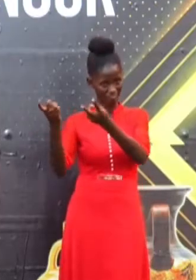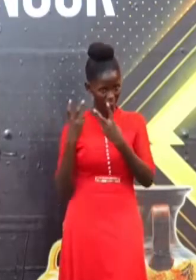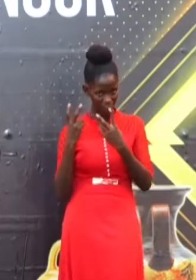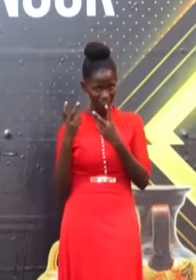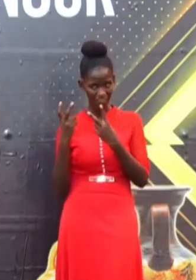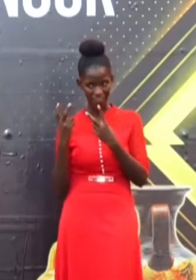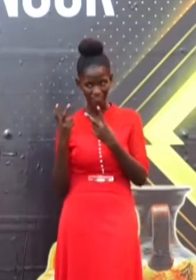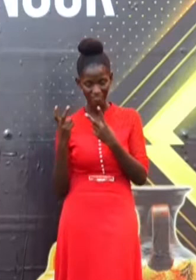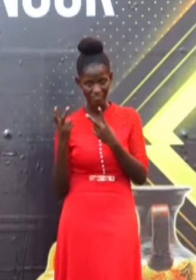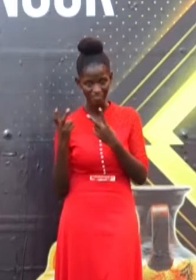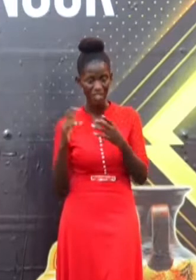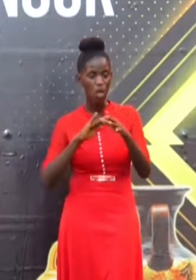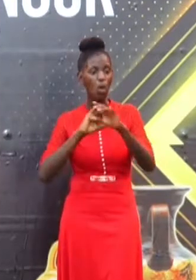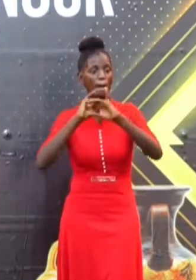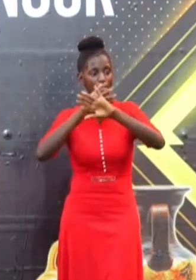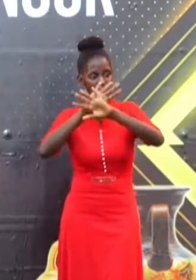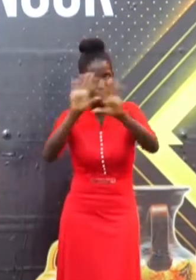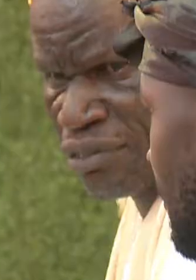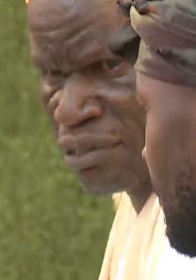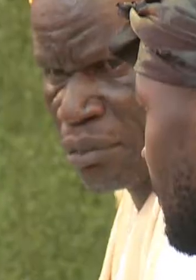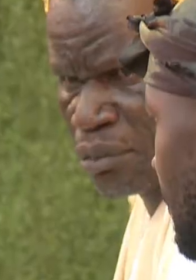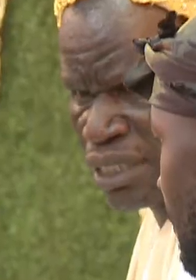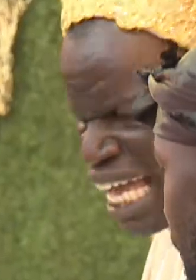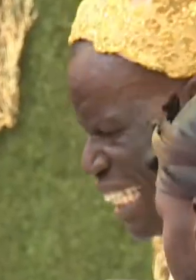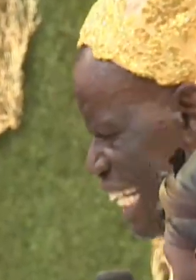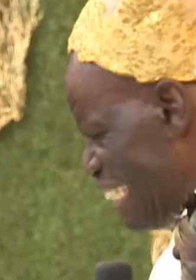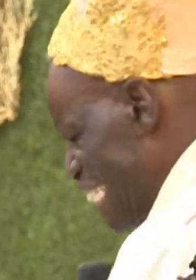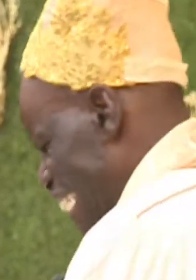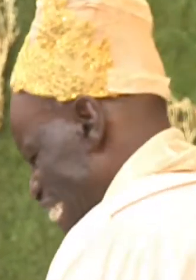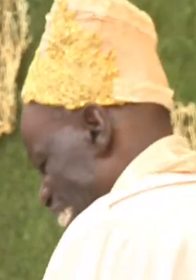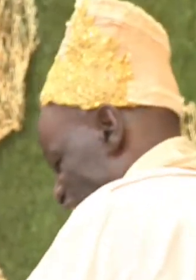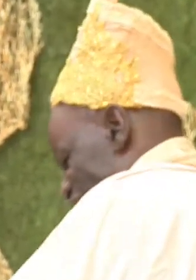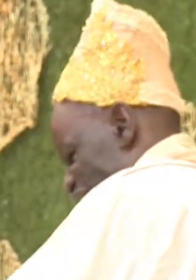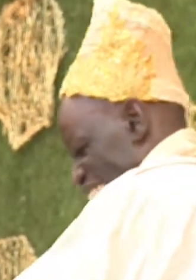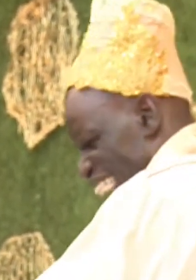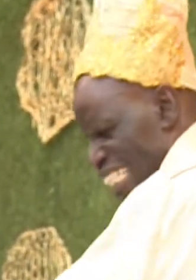akaswero byonna yabyogedde abakyala bonna bawulira